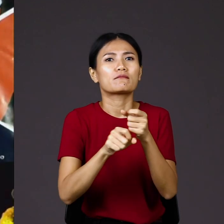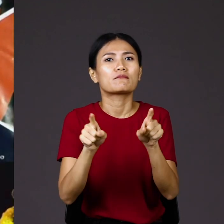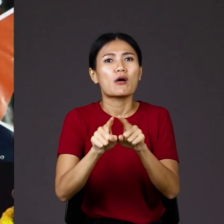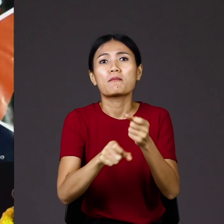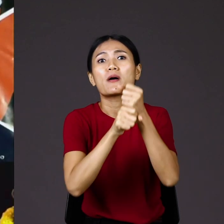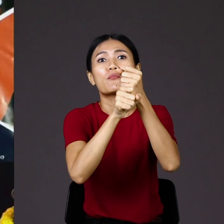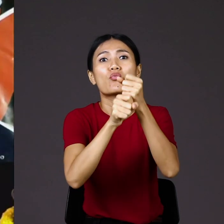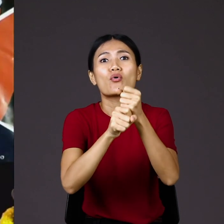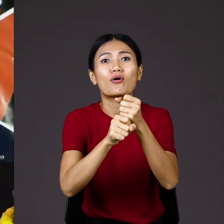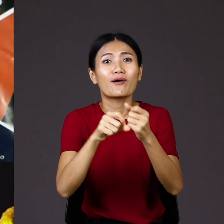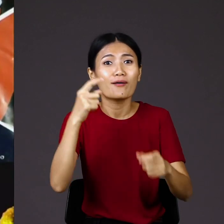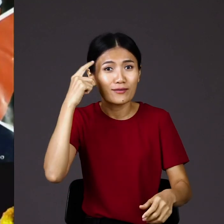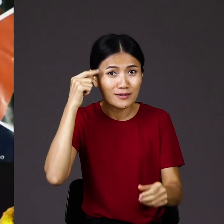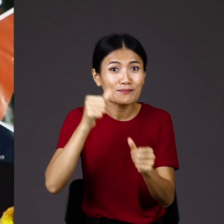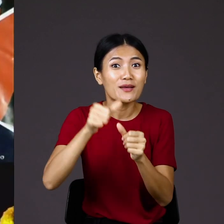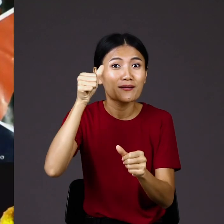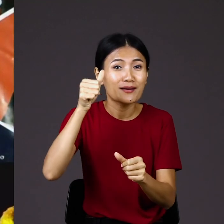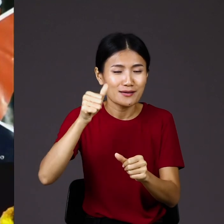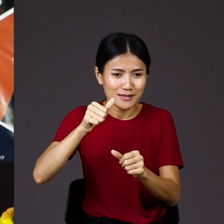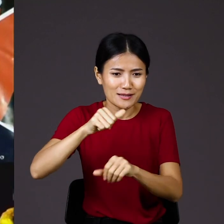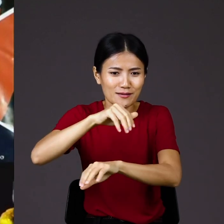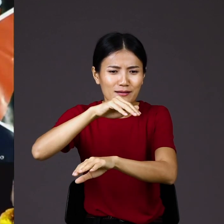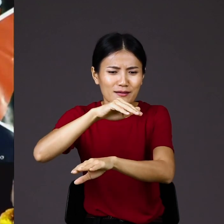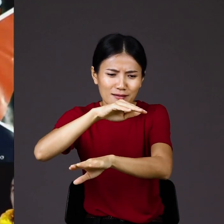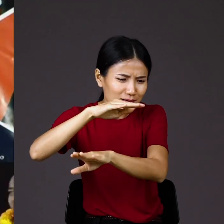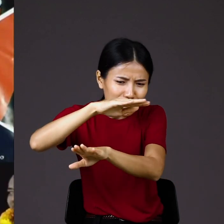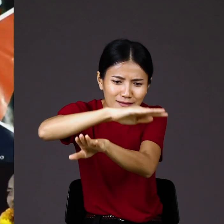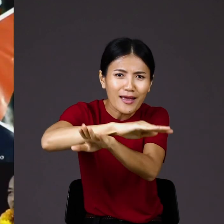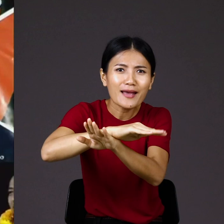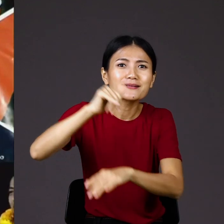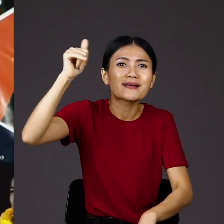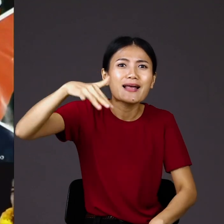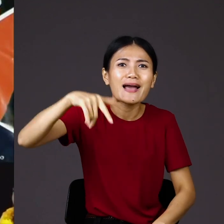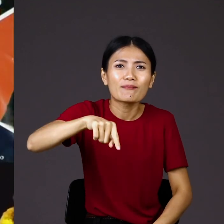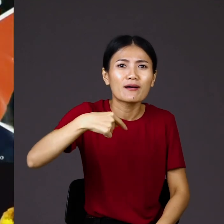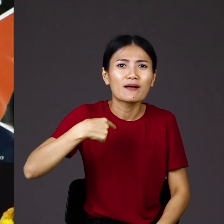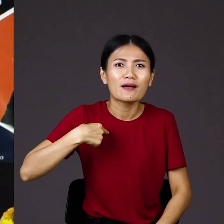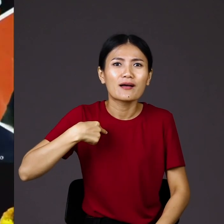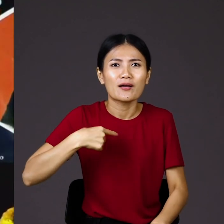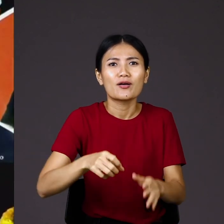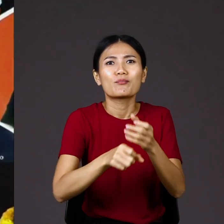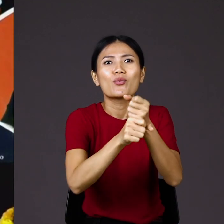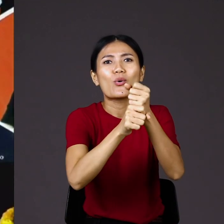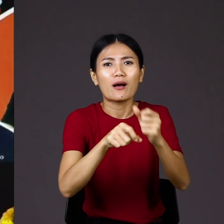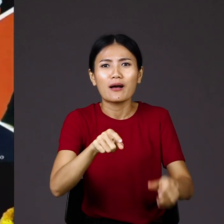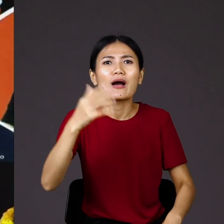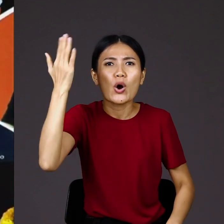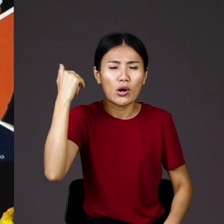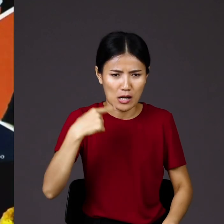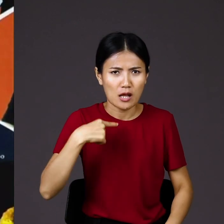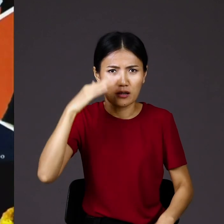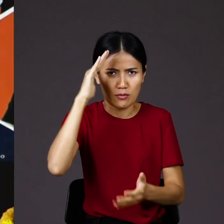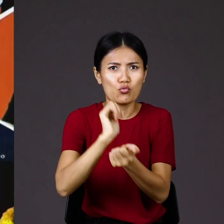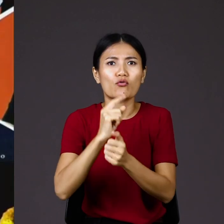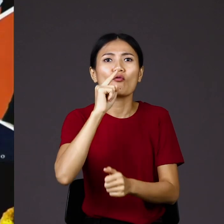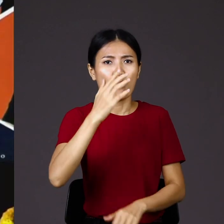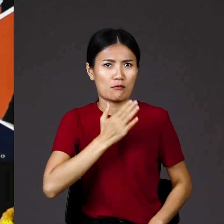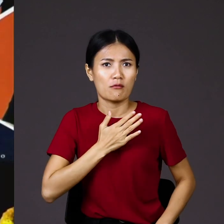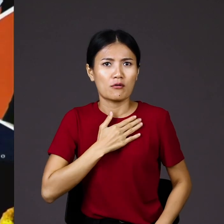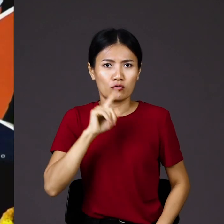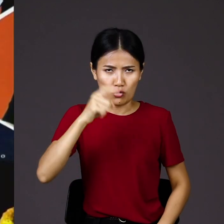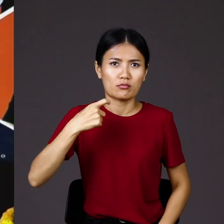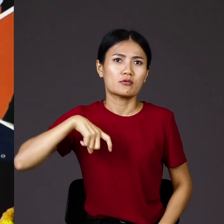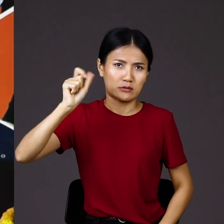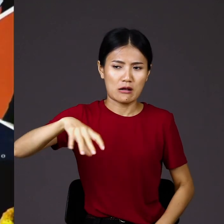นะครับก็ต้องไปขึ้นศาลอีกเอ๊ะถ้าพี่น้องเห็นว่าพวกเราถูกรังแ